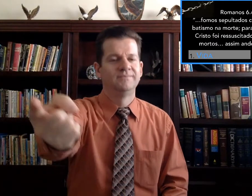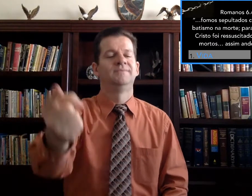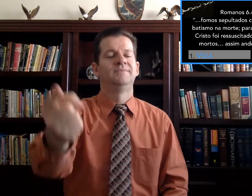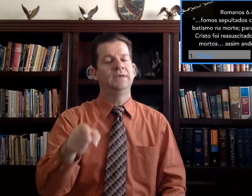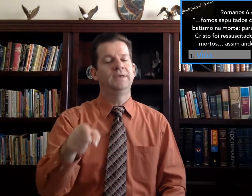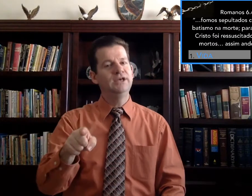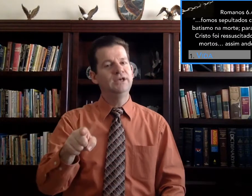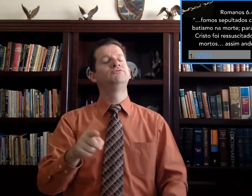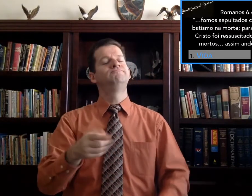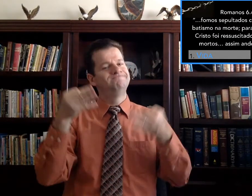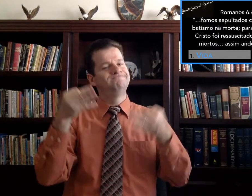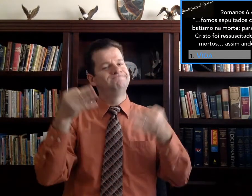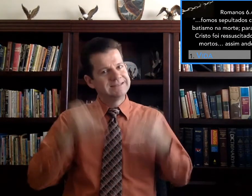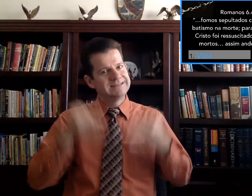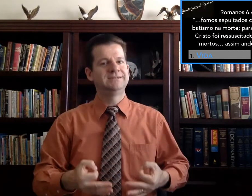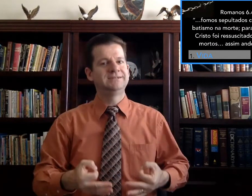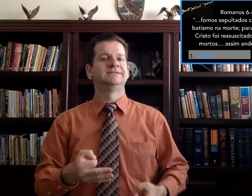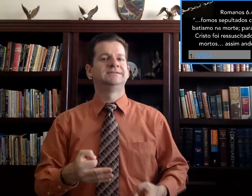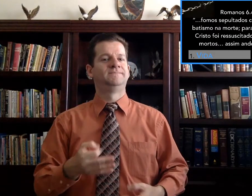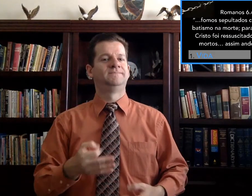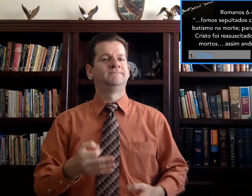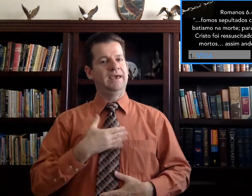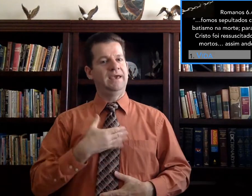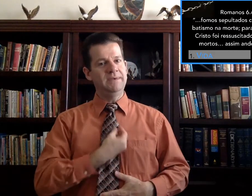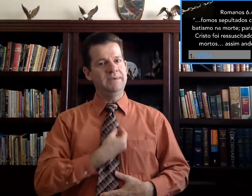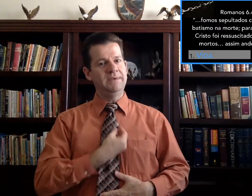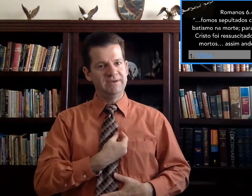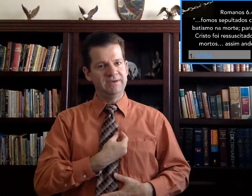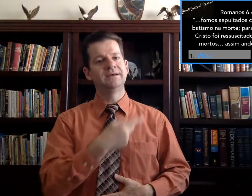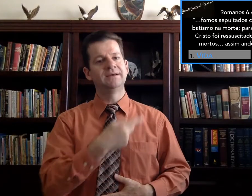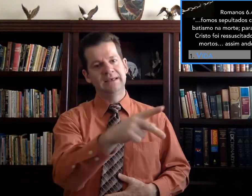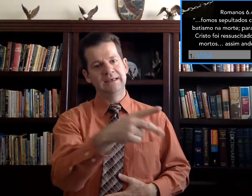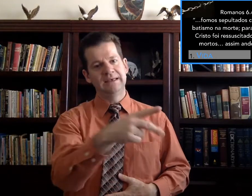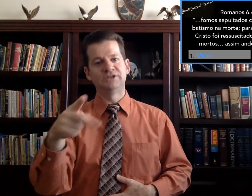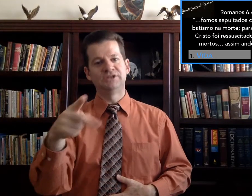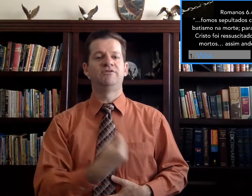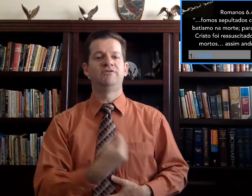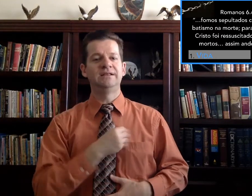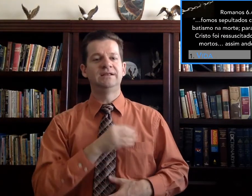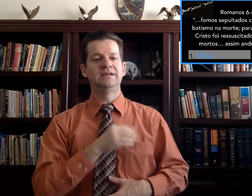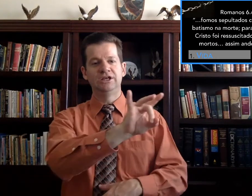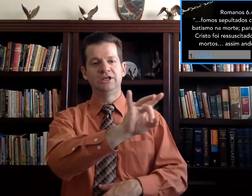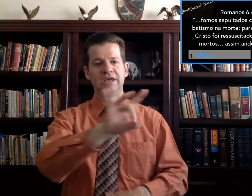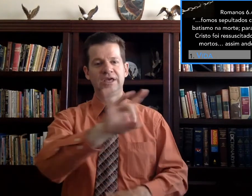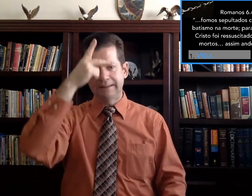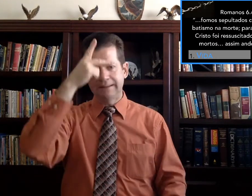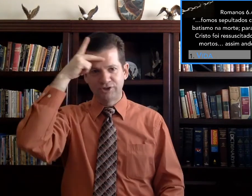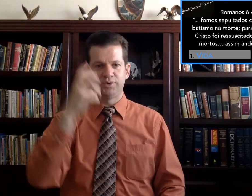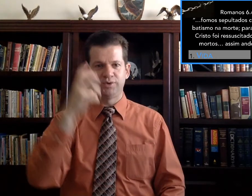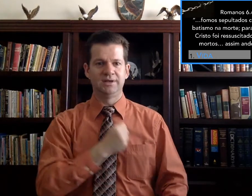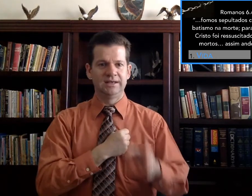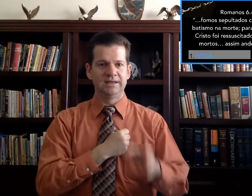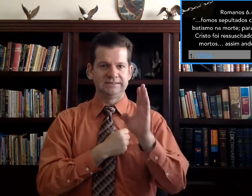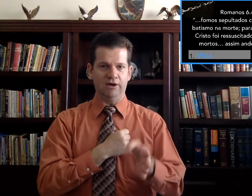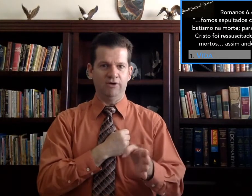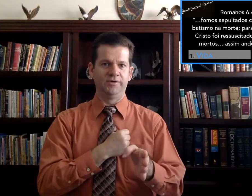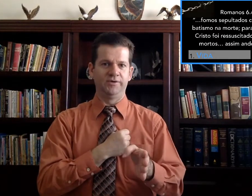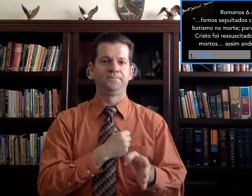Então, isso é certeza em minha vida e na sua vida de cada pessoa salva.